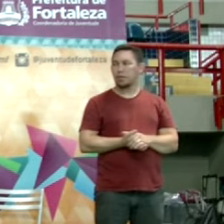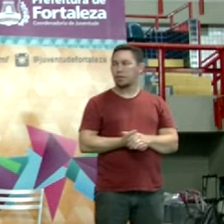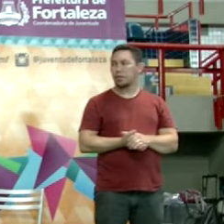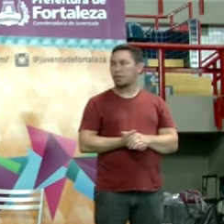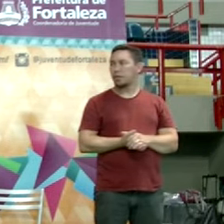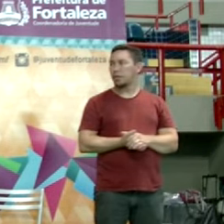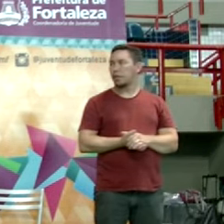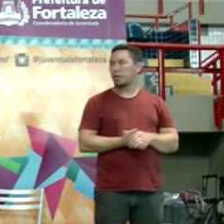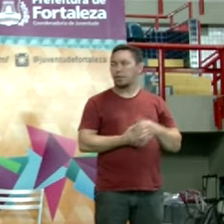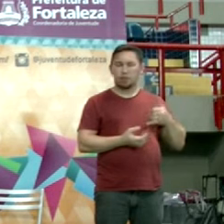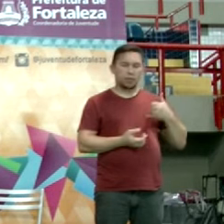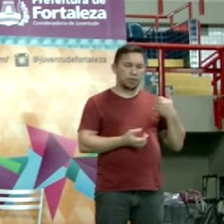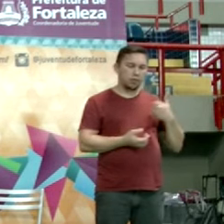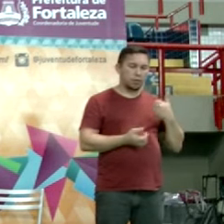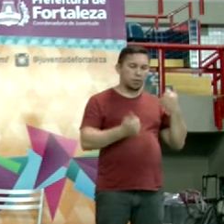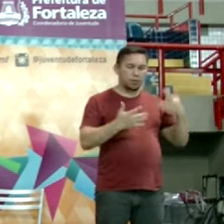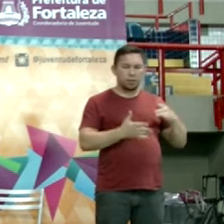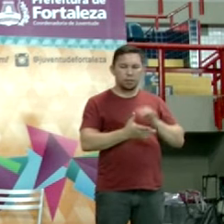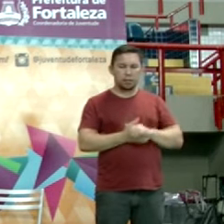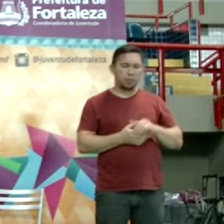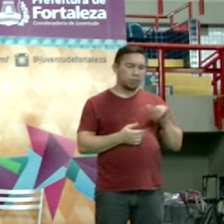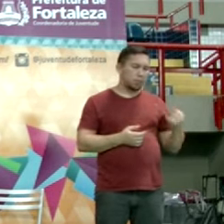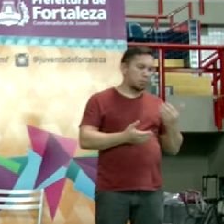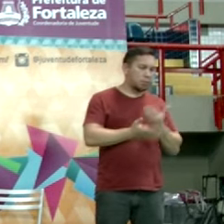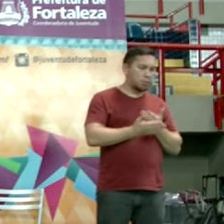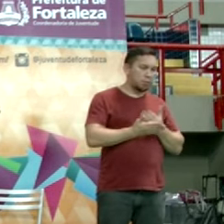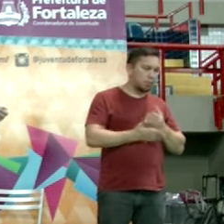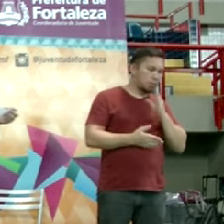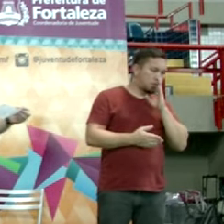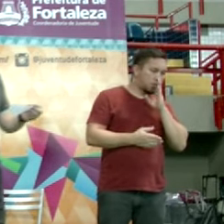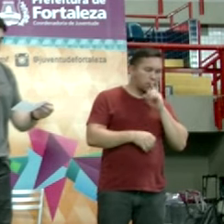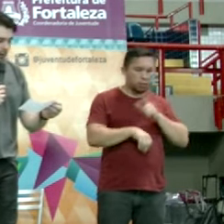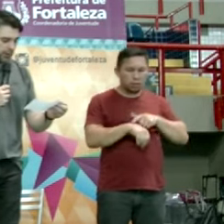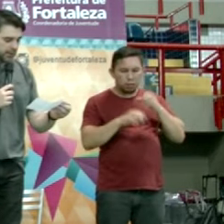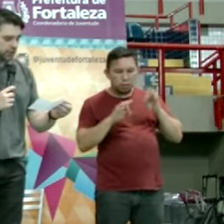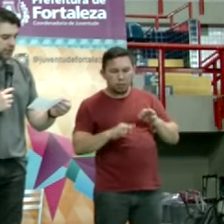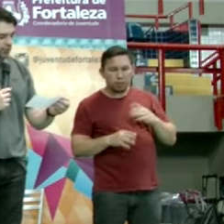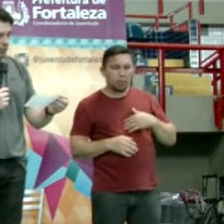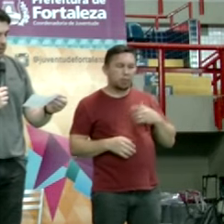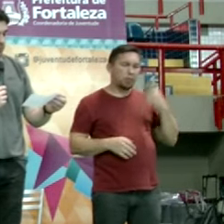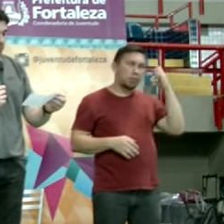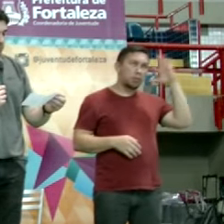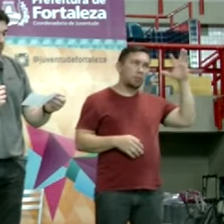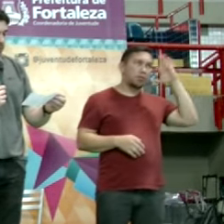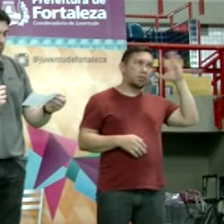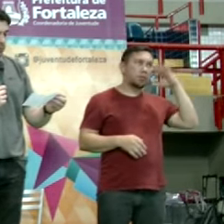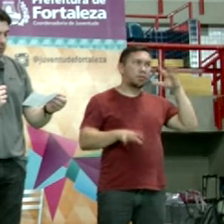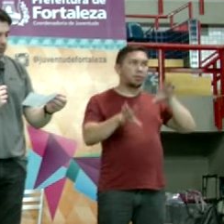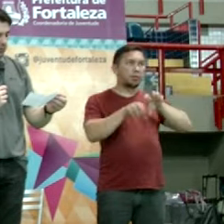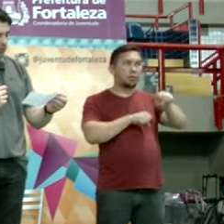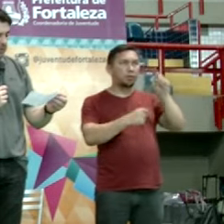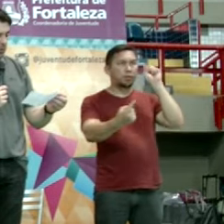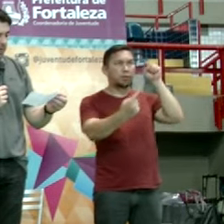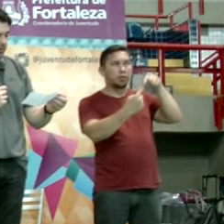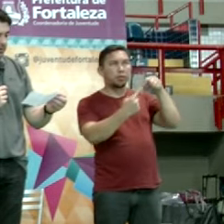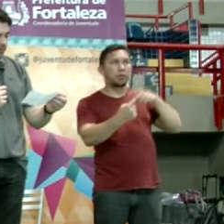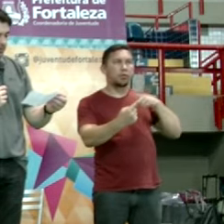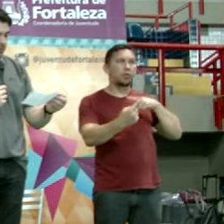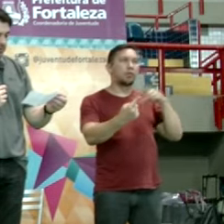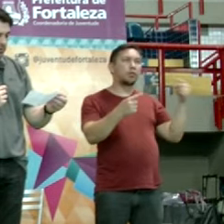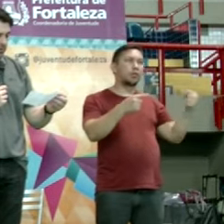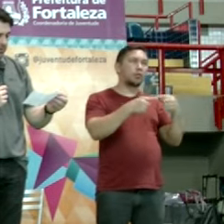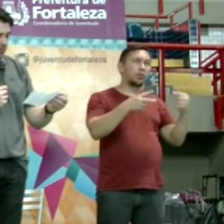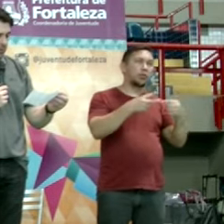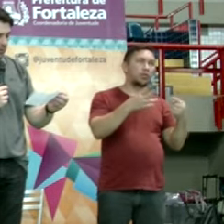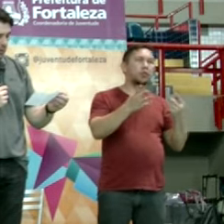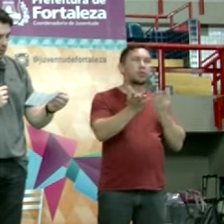Completei 57 anos no dia 21 e agora não tive a oportunidade de estudar no tempo oportuno. Mas nunca deixei de sonhar e me formar e ter objetivos. E tenho metas,